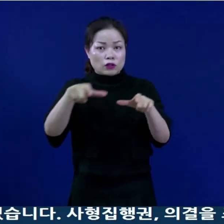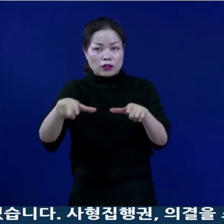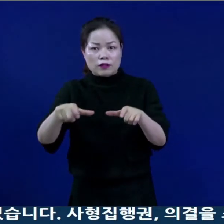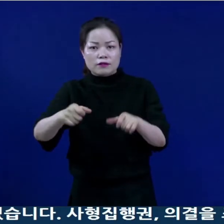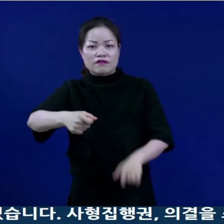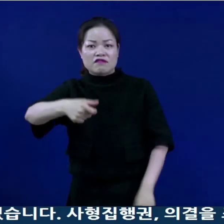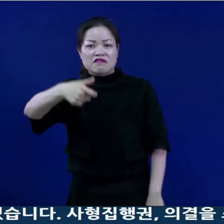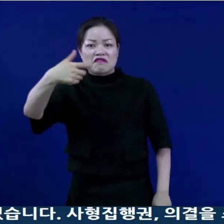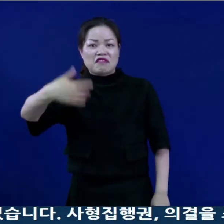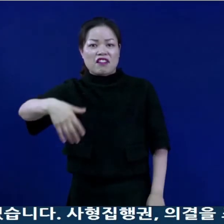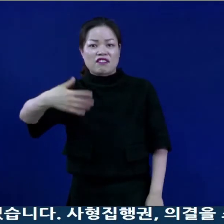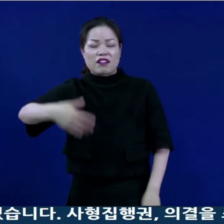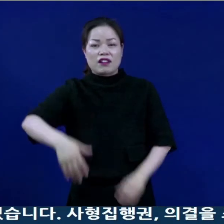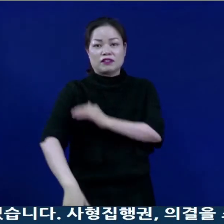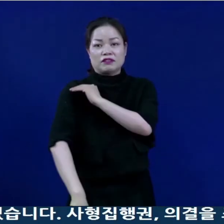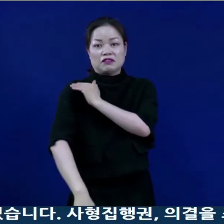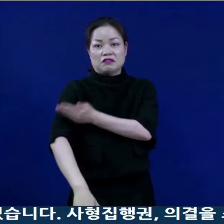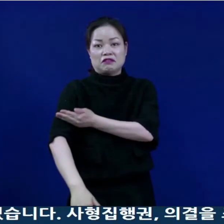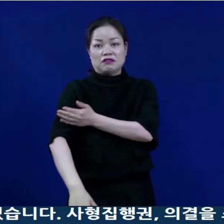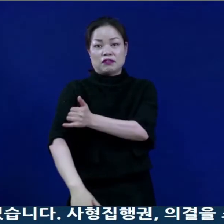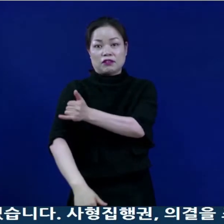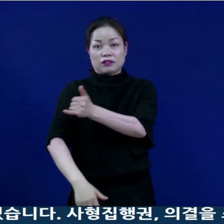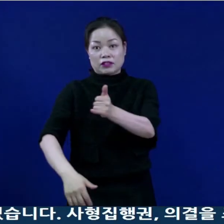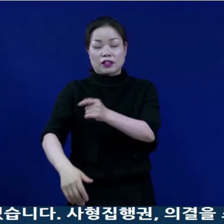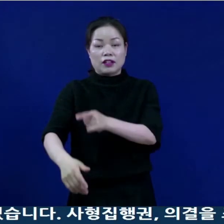대단한 권력을 가진 자였습니다.